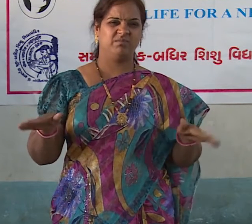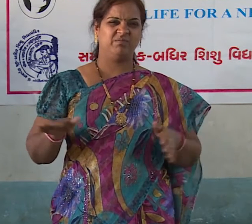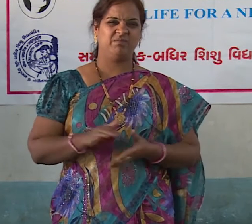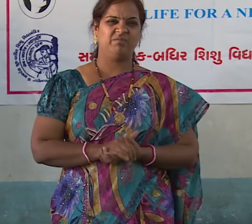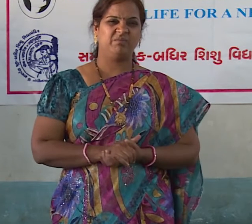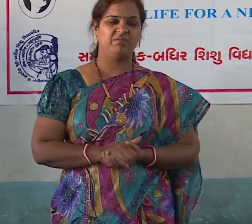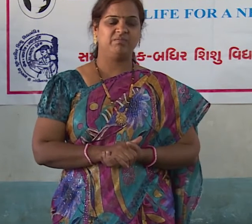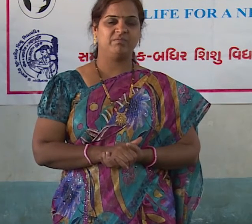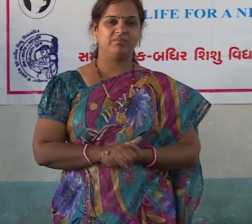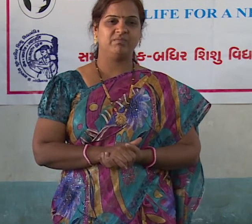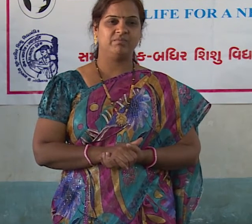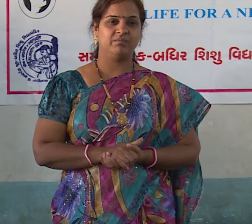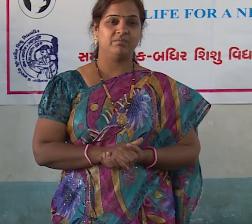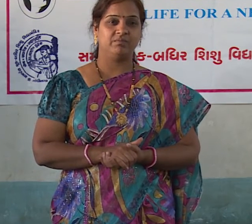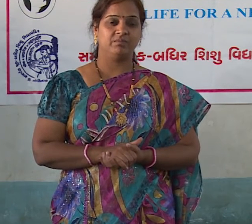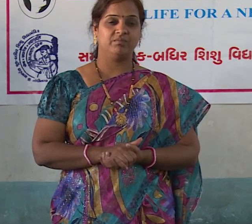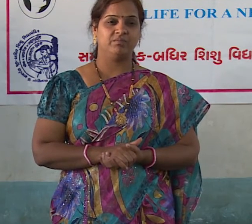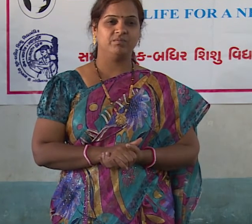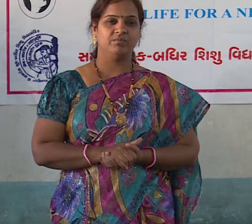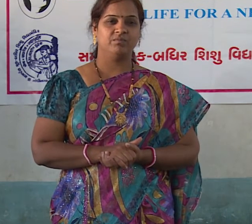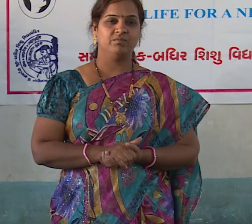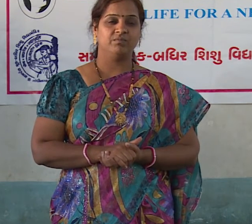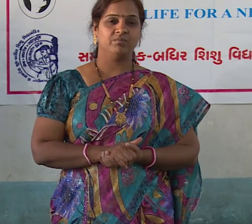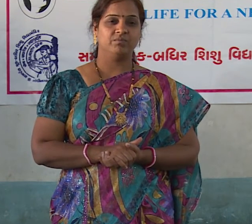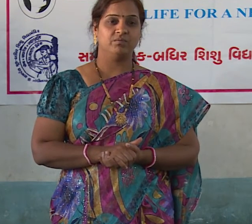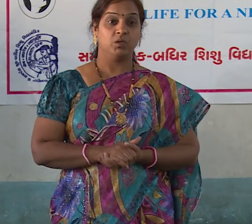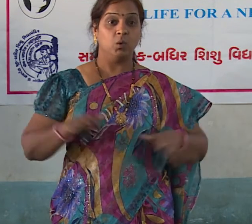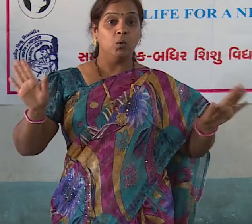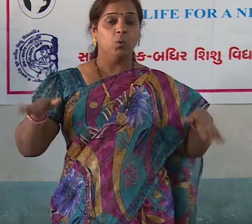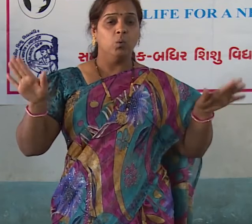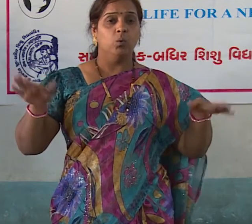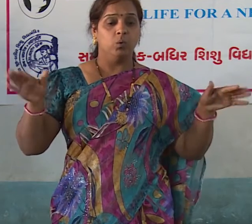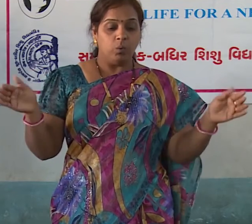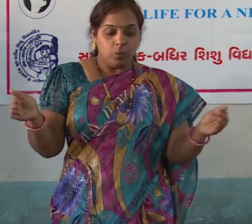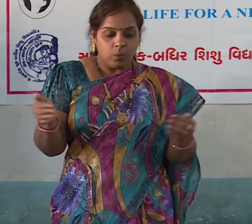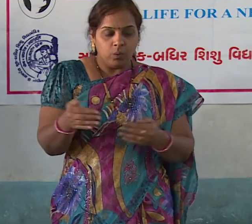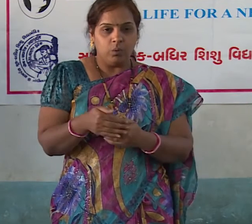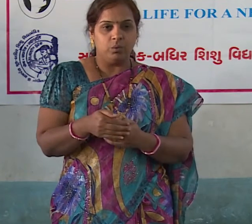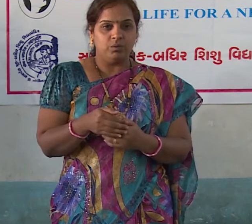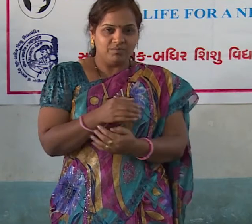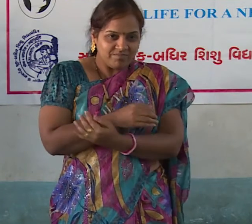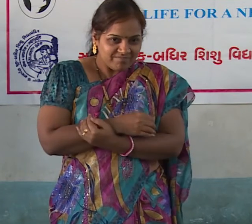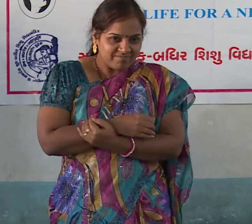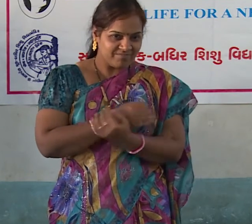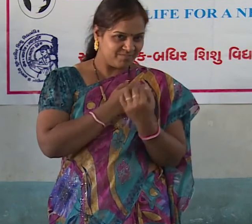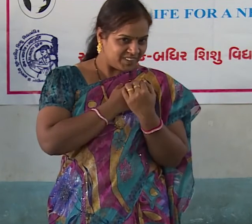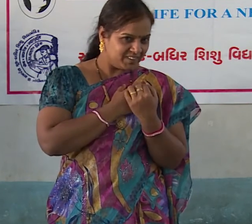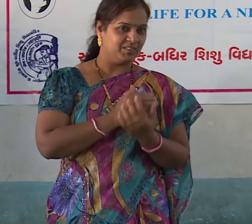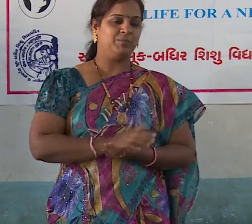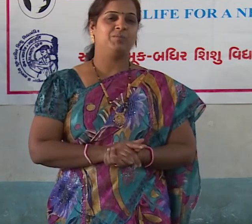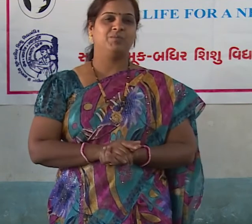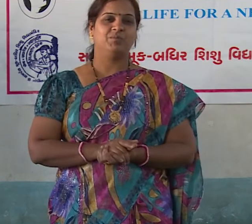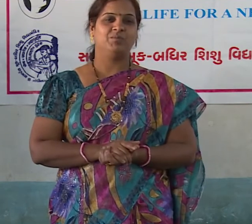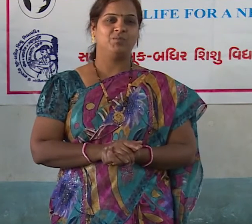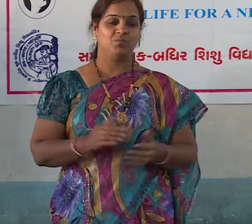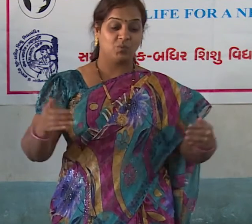जब चील आती है तो मुर्गी क्या करती है, बड़े बड़े पंख ऐसे बिखेर लेती है और कुट कुट करके आवाज देती है, सब बच्चे